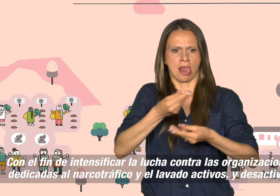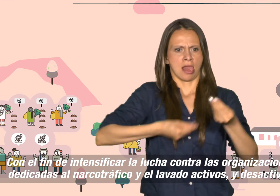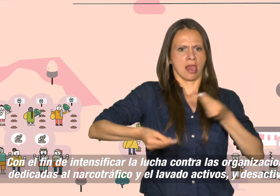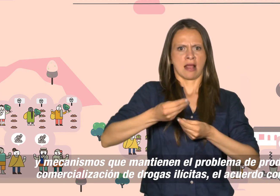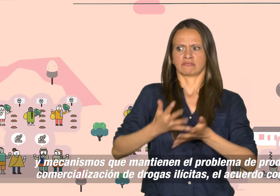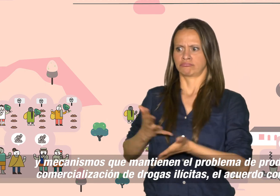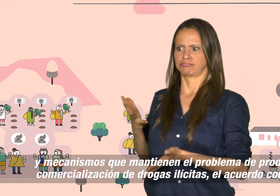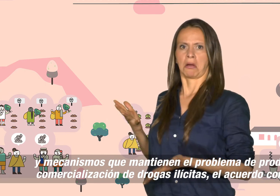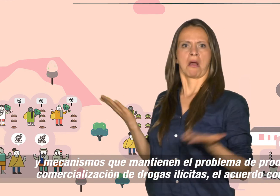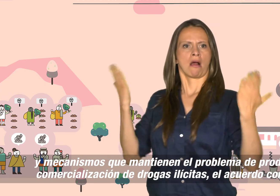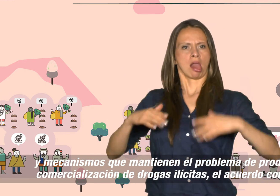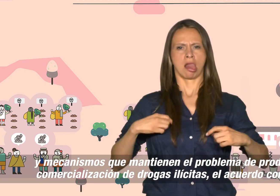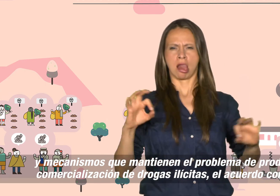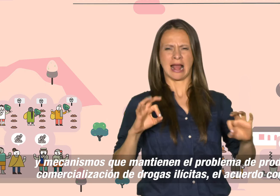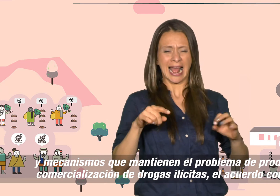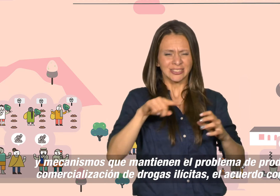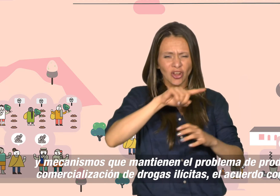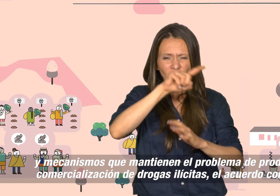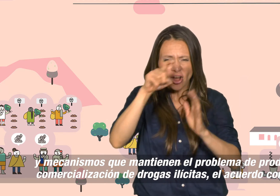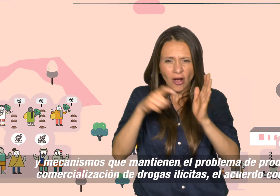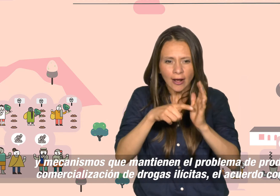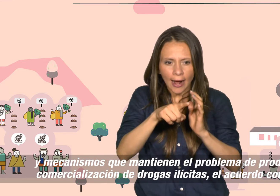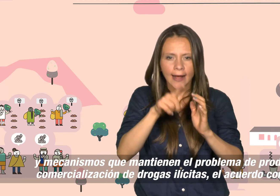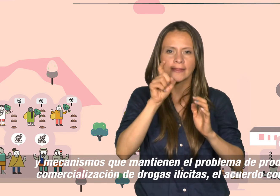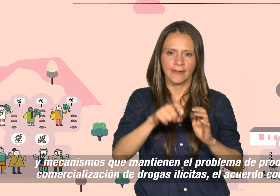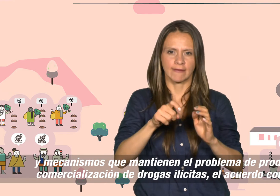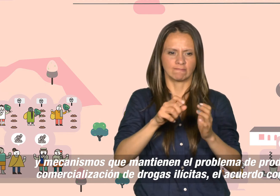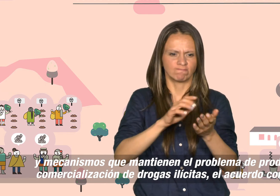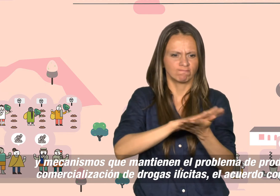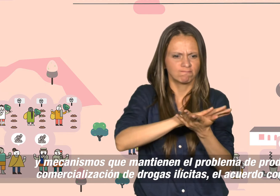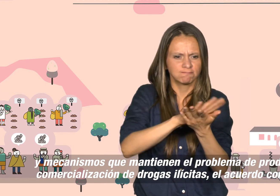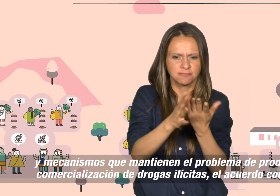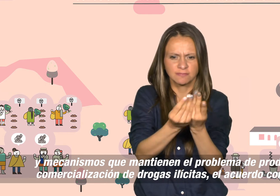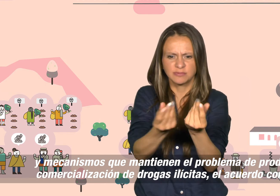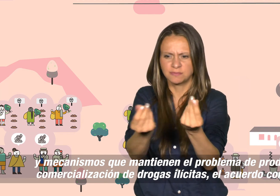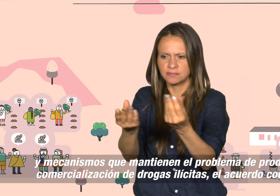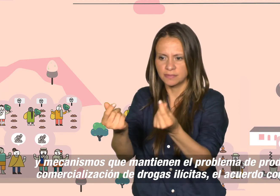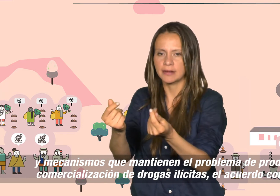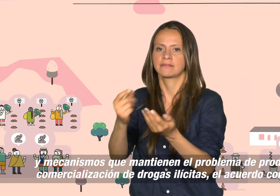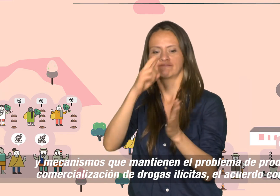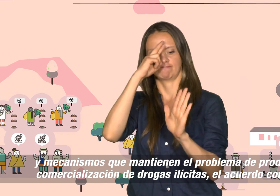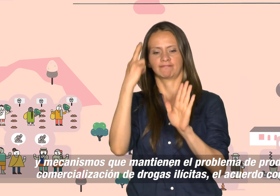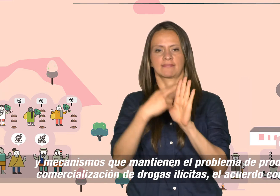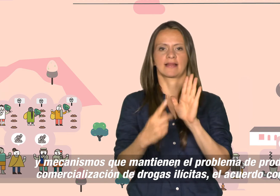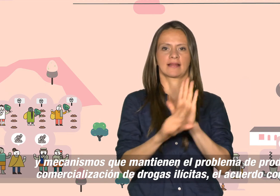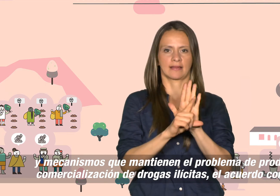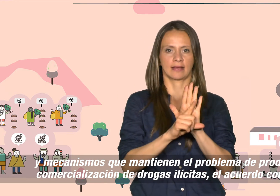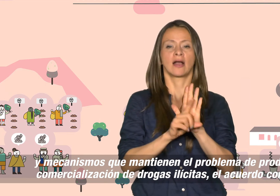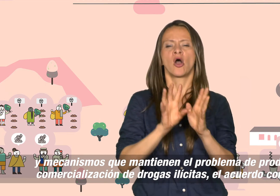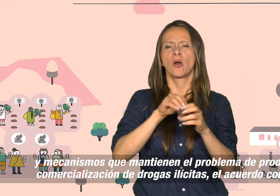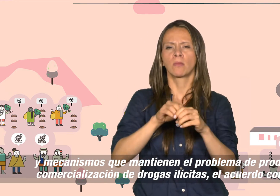factores y mecanismos que mantienen el problema de producción y comercialización de drogas ilícitas, el acuerdo contempla